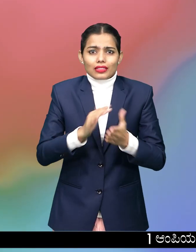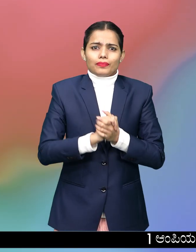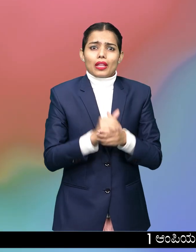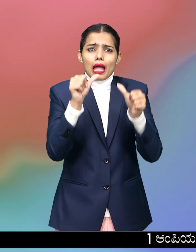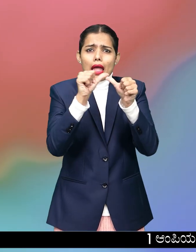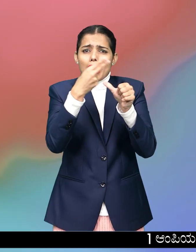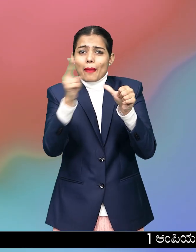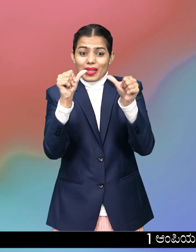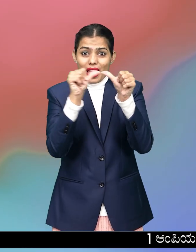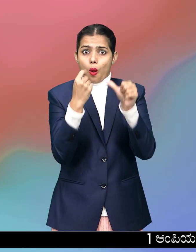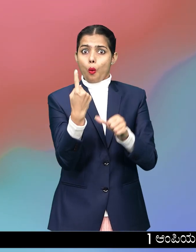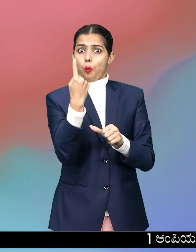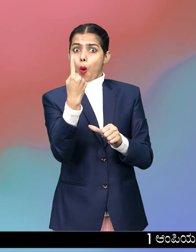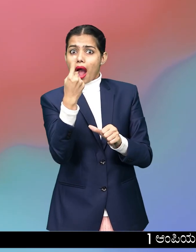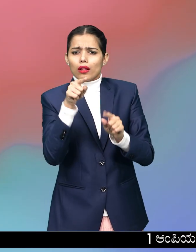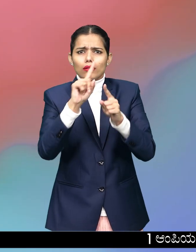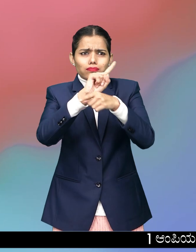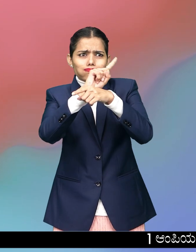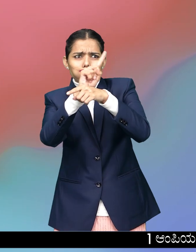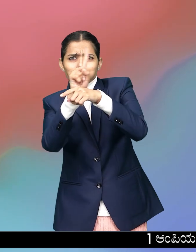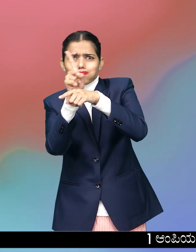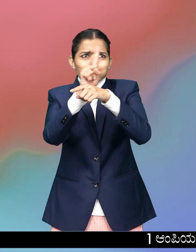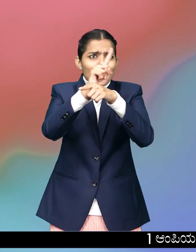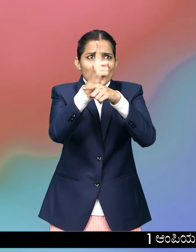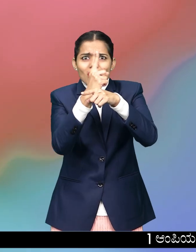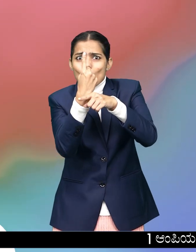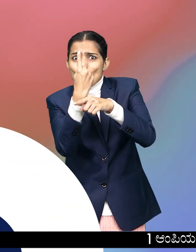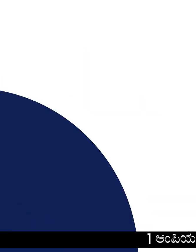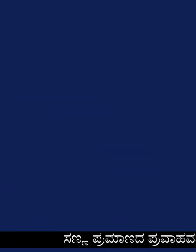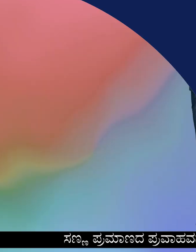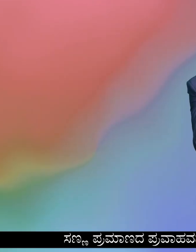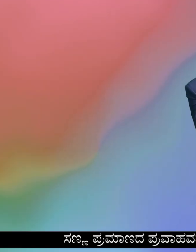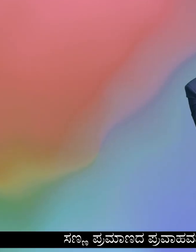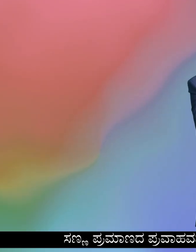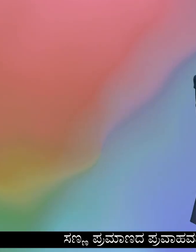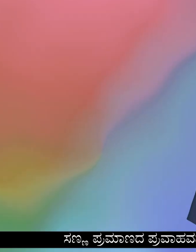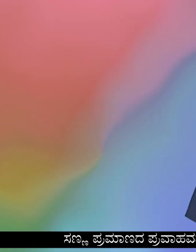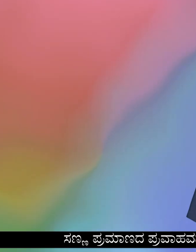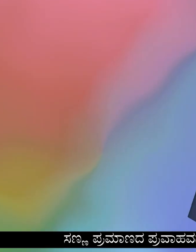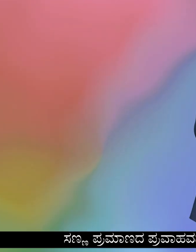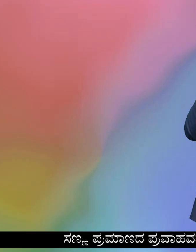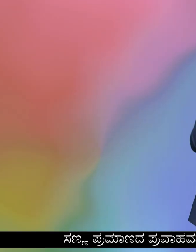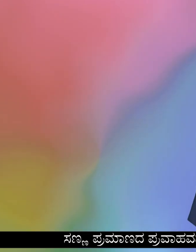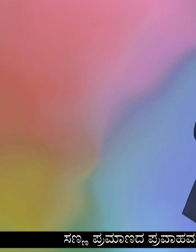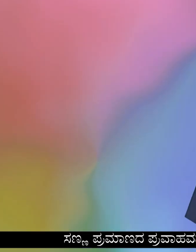ಆದ್ದರಿಂದ 1 ಆಂಪಿಯರ್ = 1 ಕೂಲಂಬ್ / 1 ಸೆಕೆಂಡ್. ಸಣ್ಣ ಪ್ರಮಾಣದ